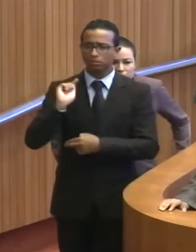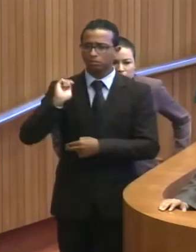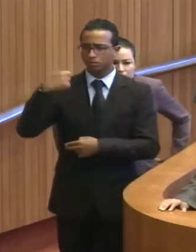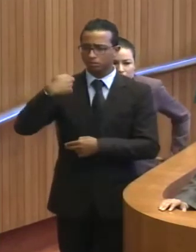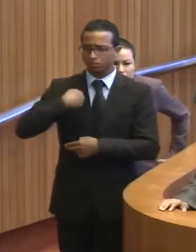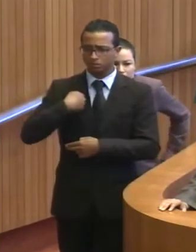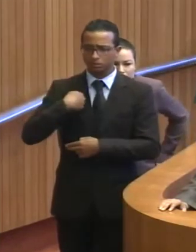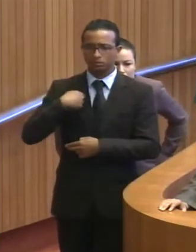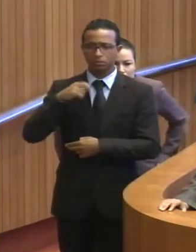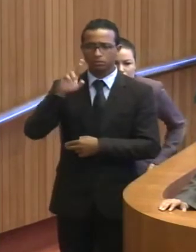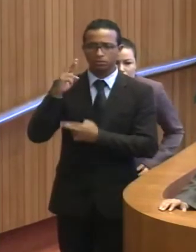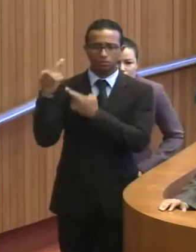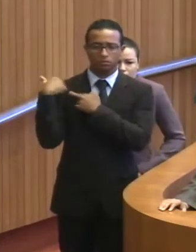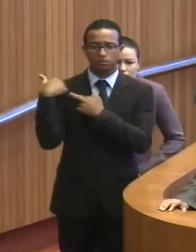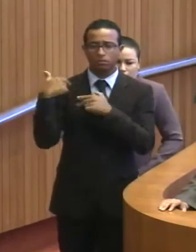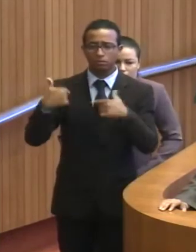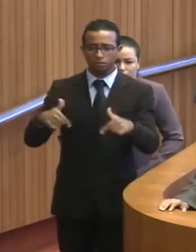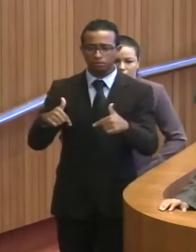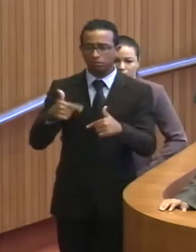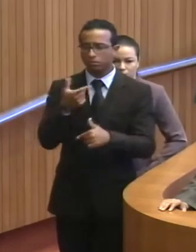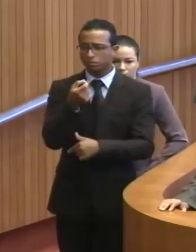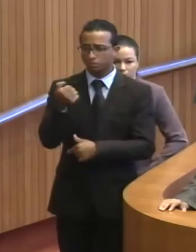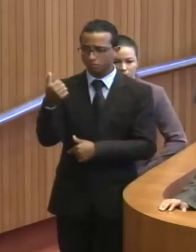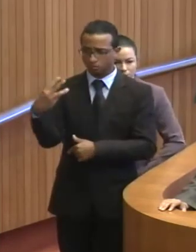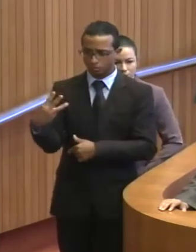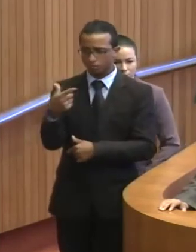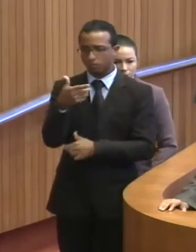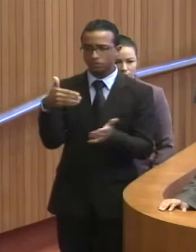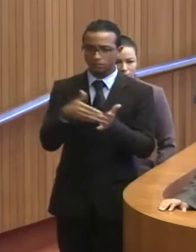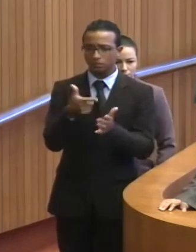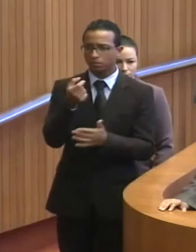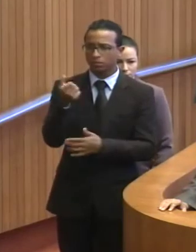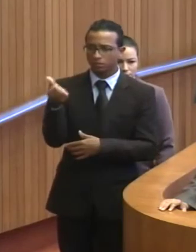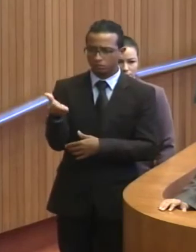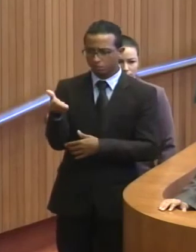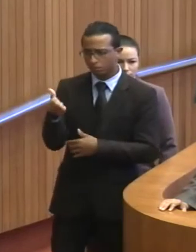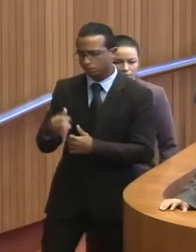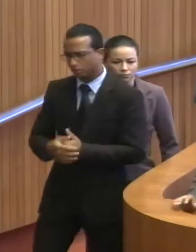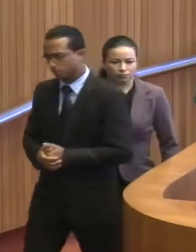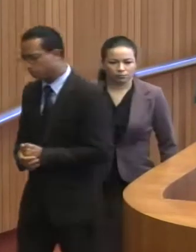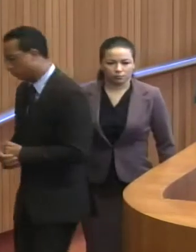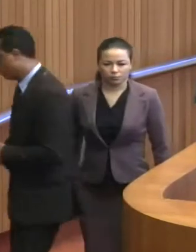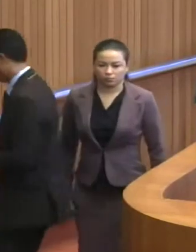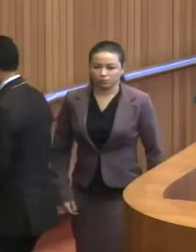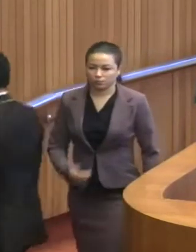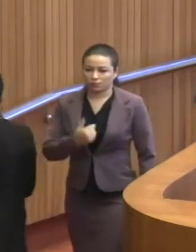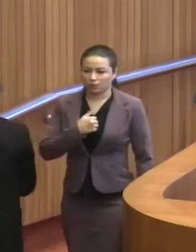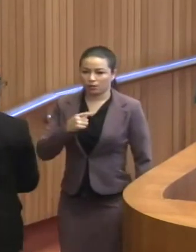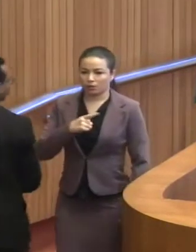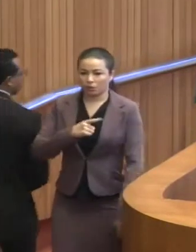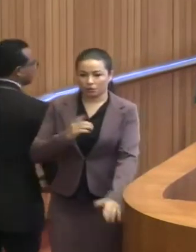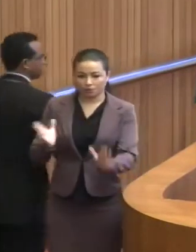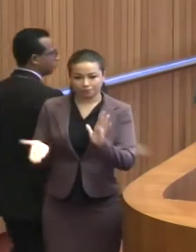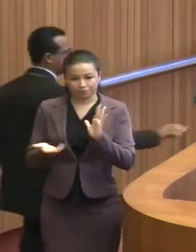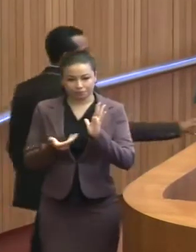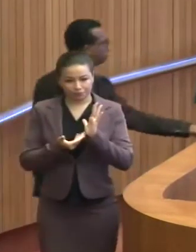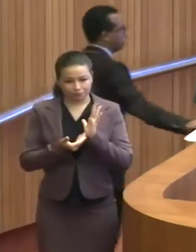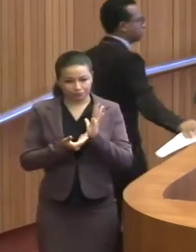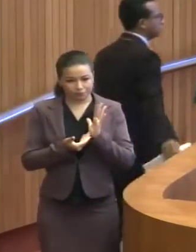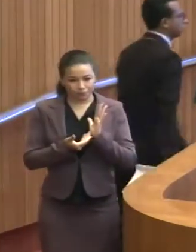do Trabalho no período de 2003 a 2006. Eu tenho aqui em minhas